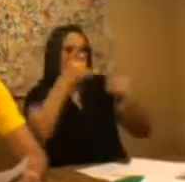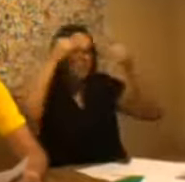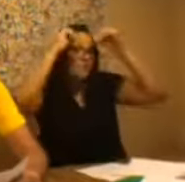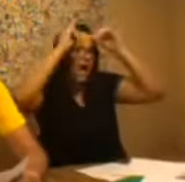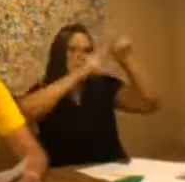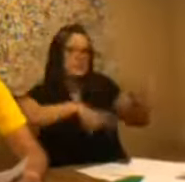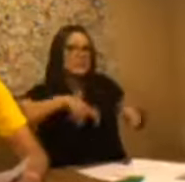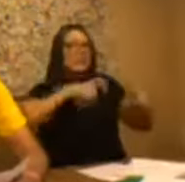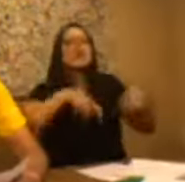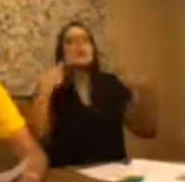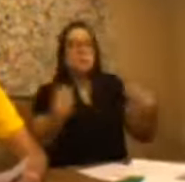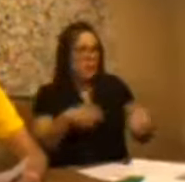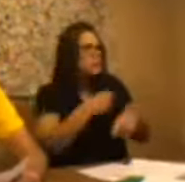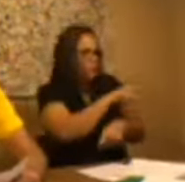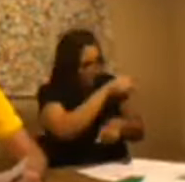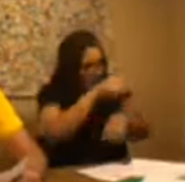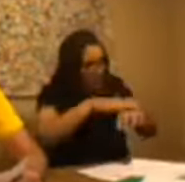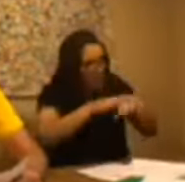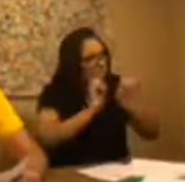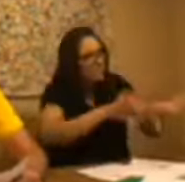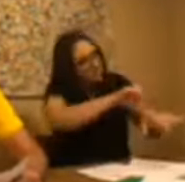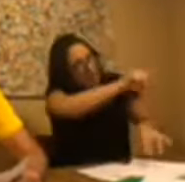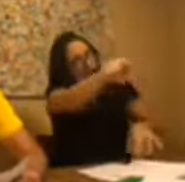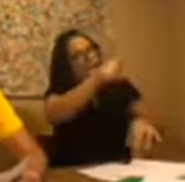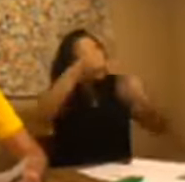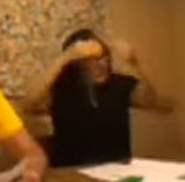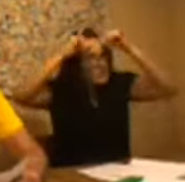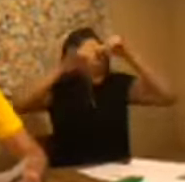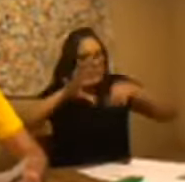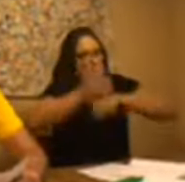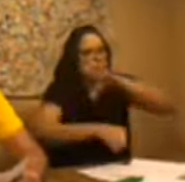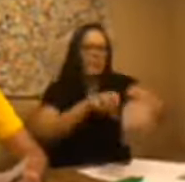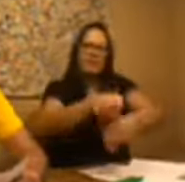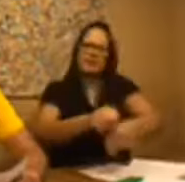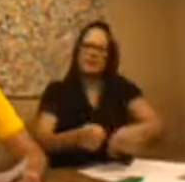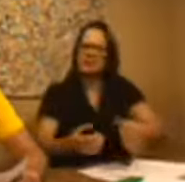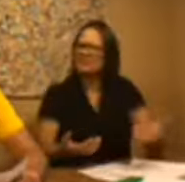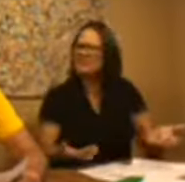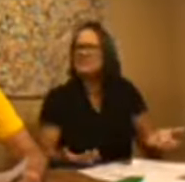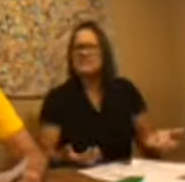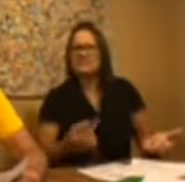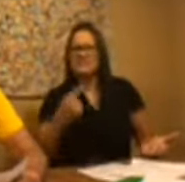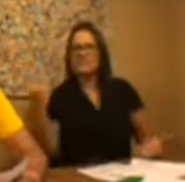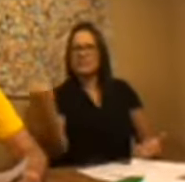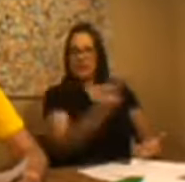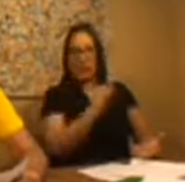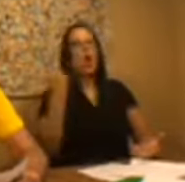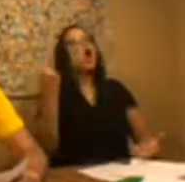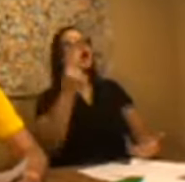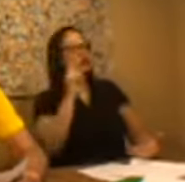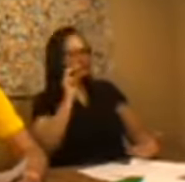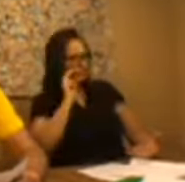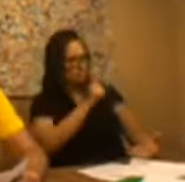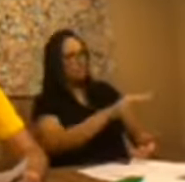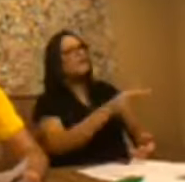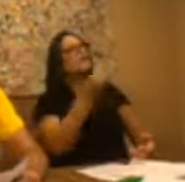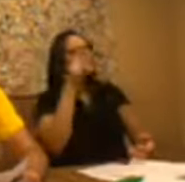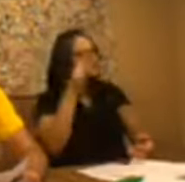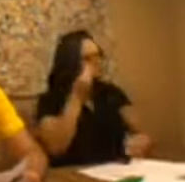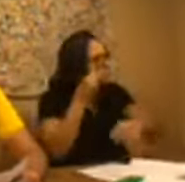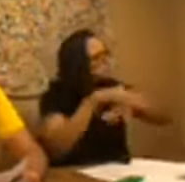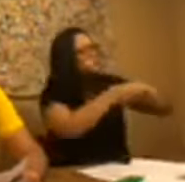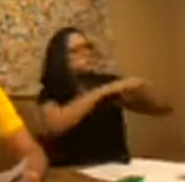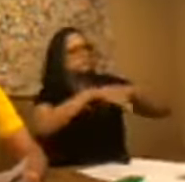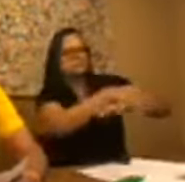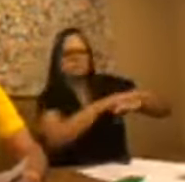que ter a terra invadida e nós vocês sabem disso vamos tentar junto ao parlamento e acredito que temos apoio